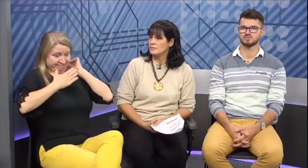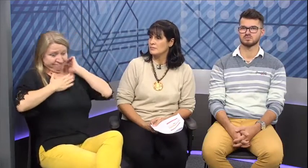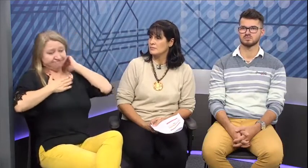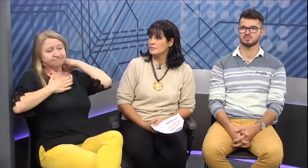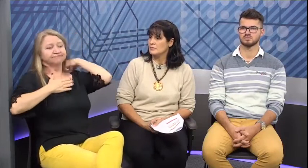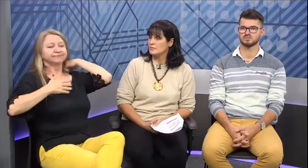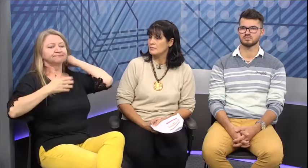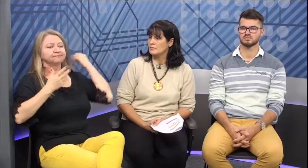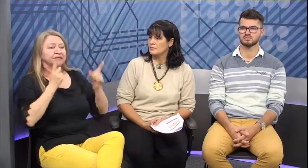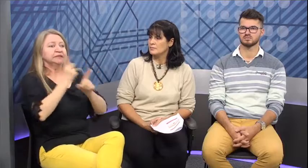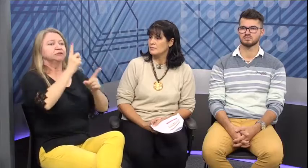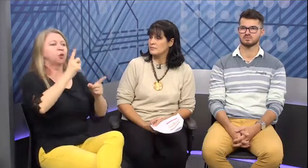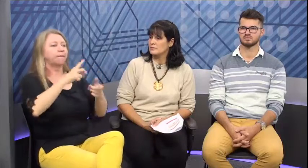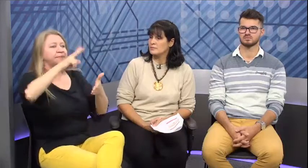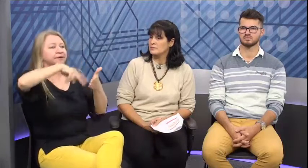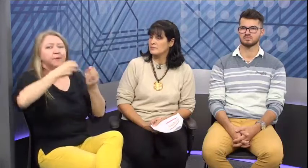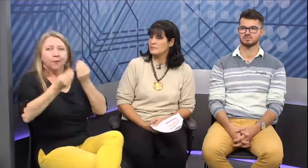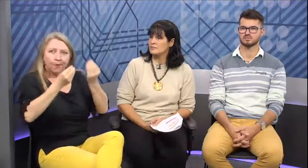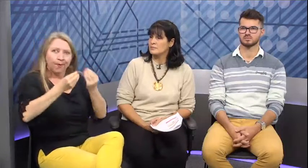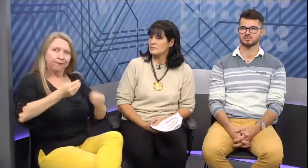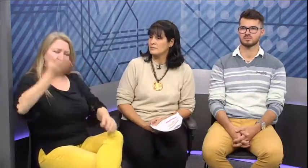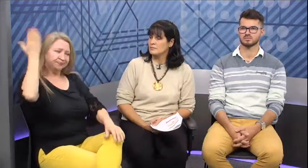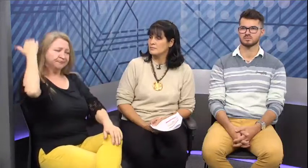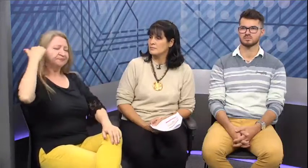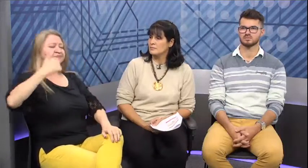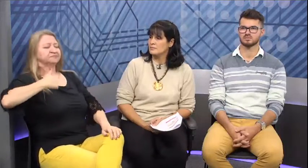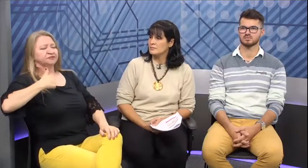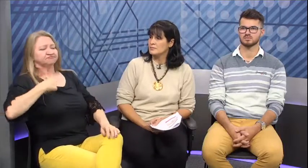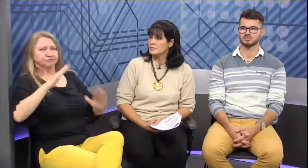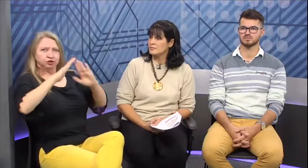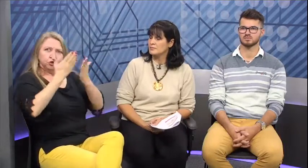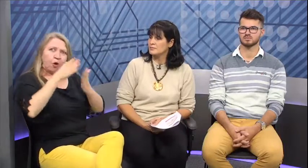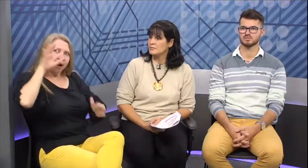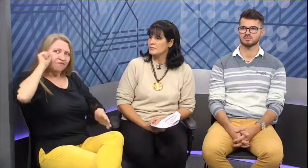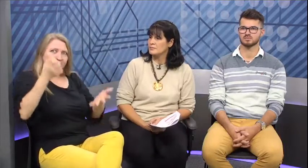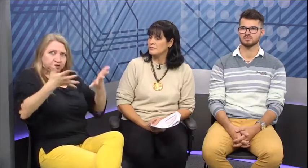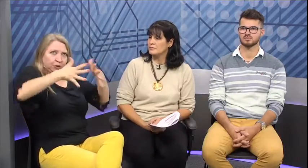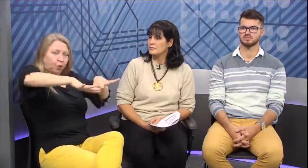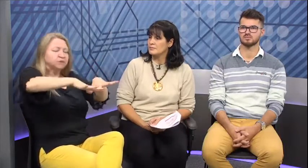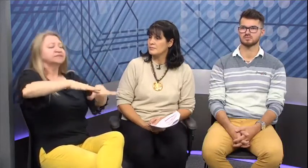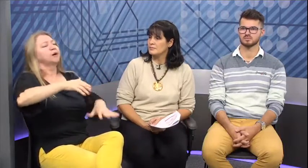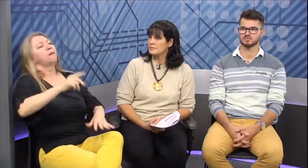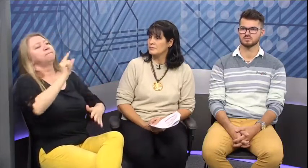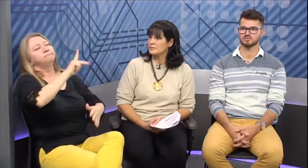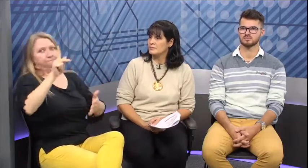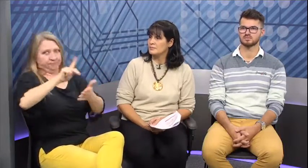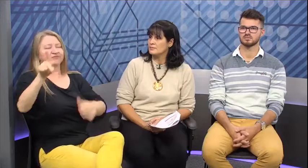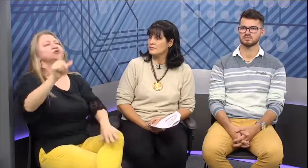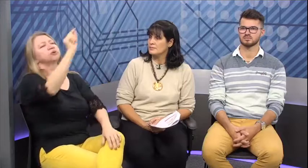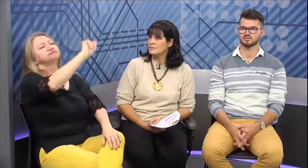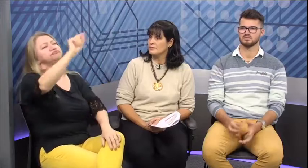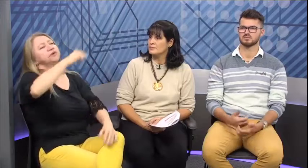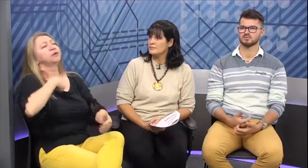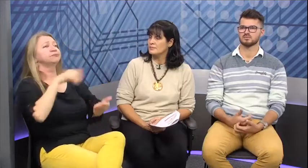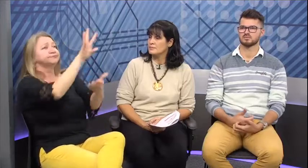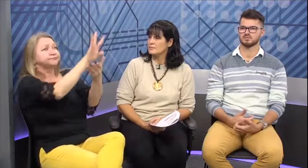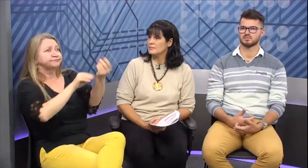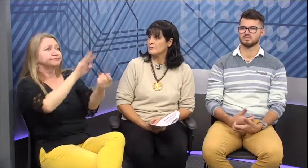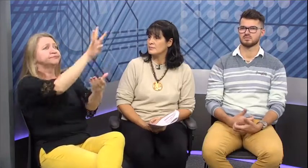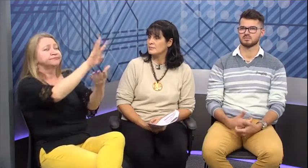apropriar da língua portuguesa. Agora, na minha experiência pessoal, quando eu estava na escola de ouvintes, no processo de